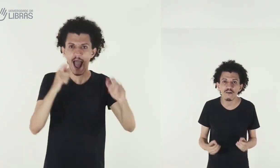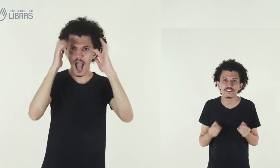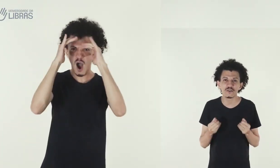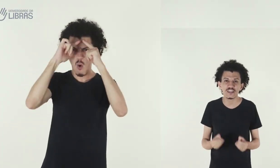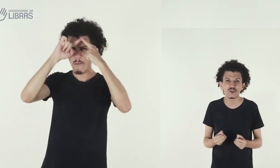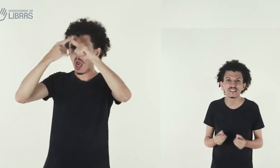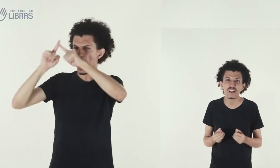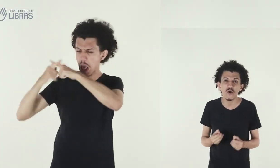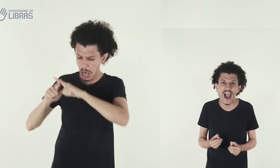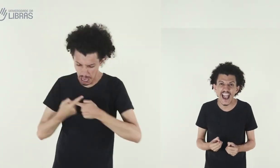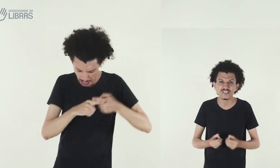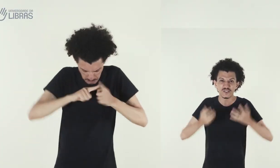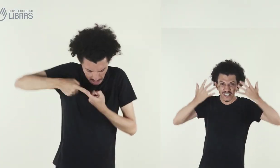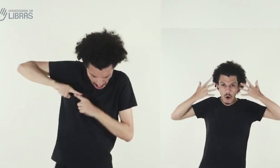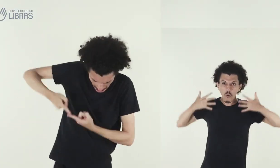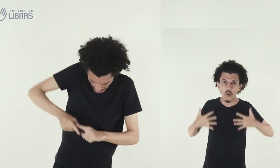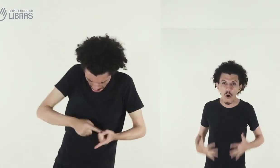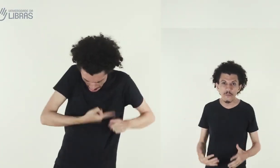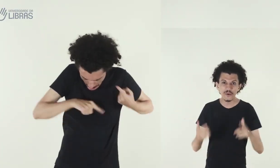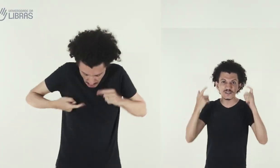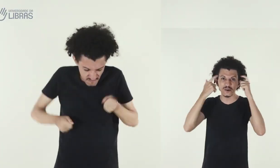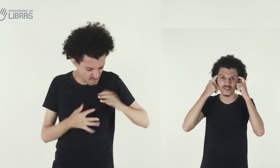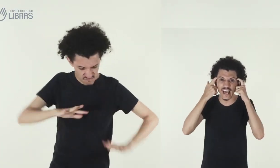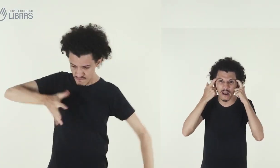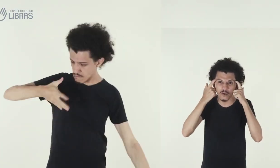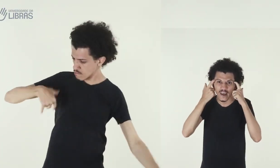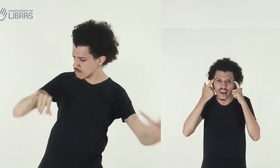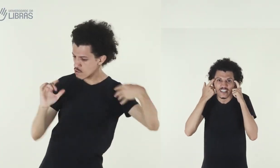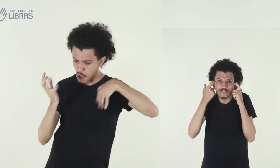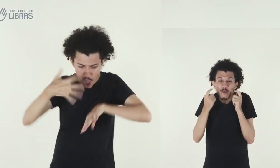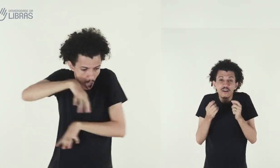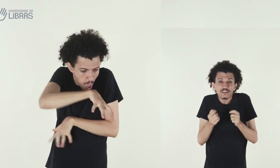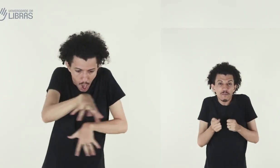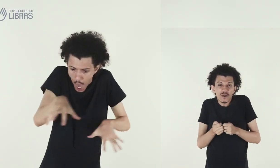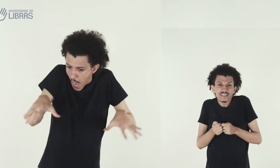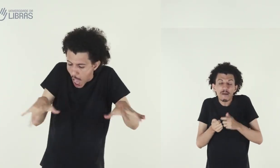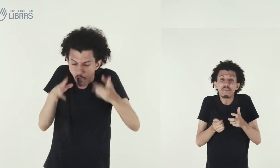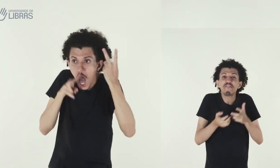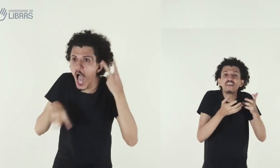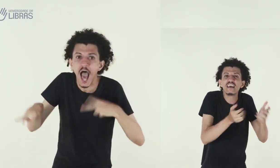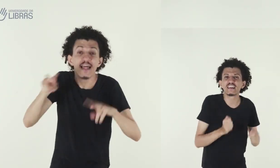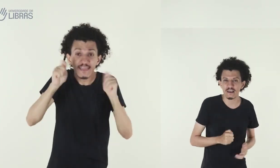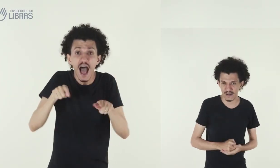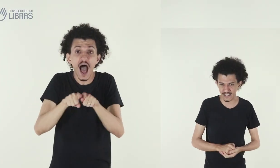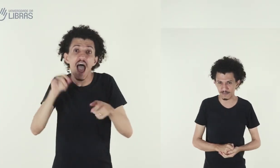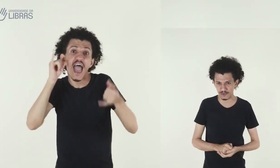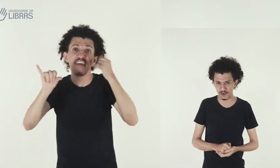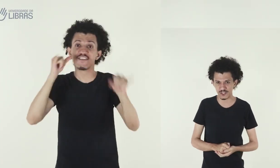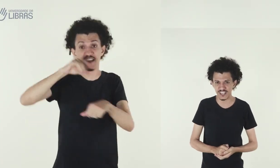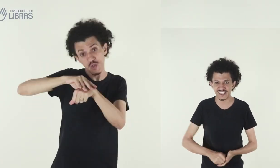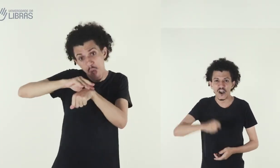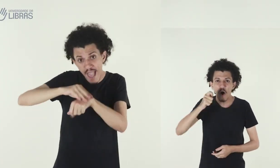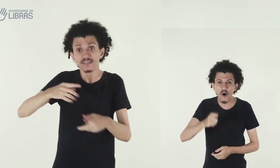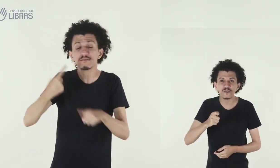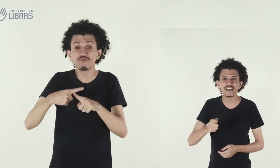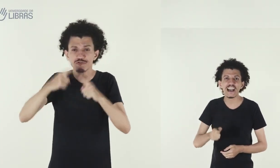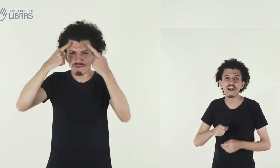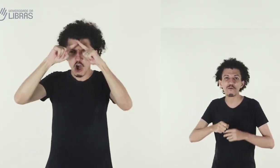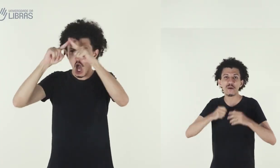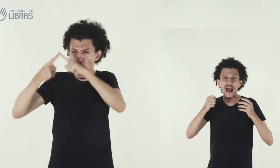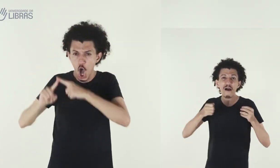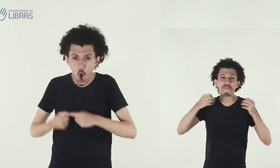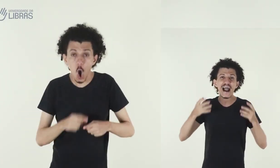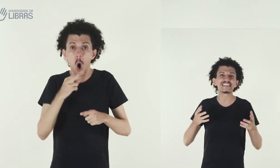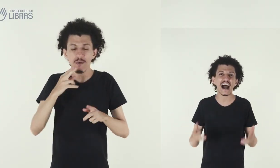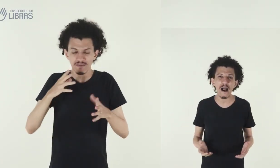milhões de novas conexões neurais no seu corpo e no seu cérebro, de forma que você pode até prevenir determinadas patologias ou se